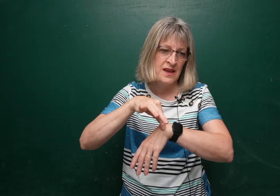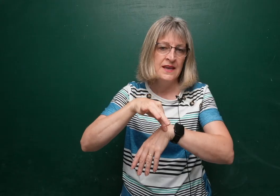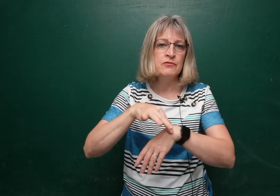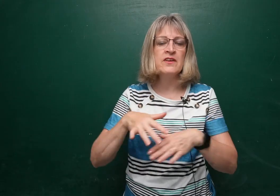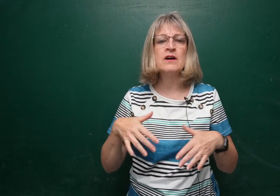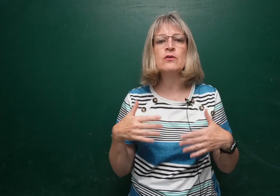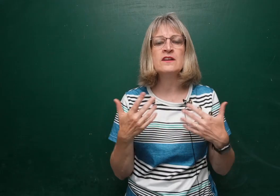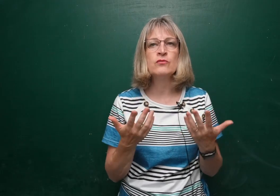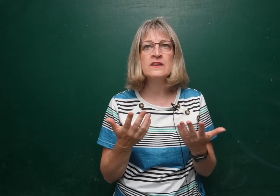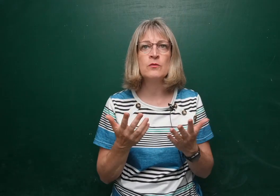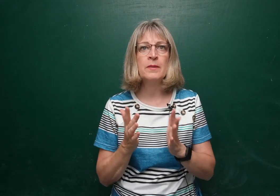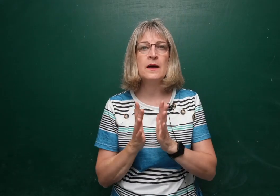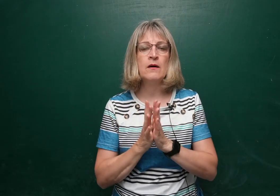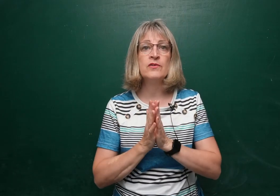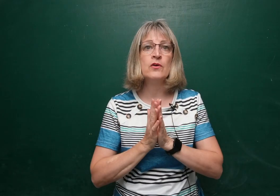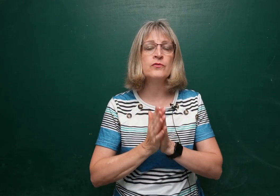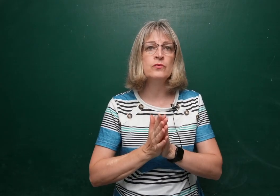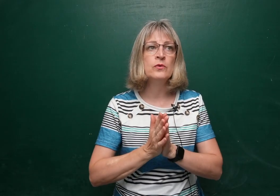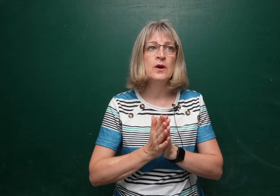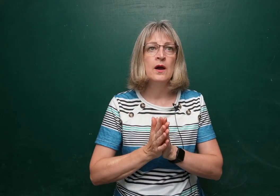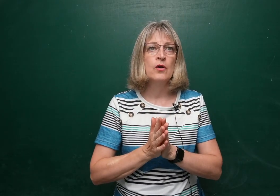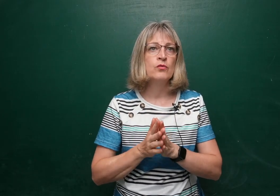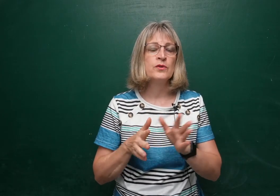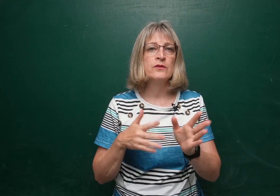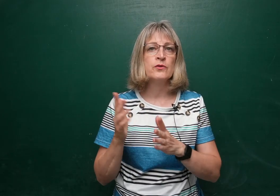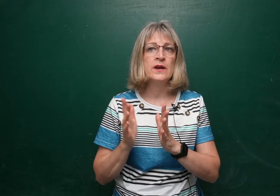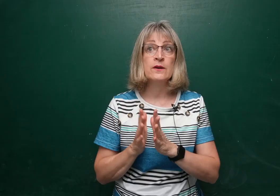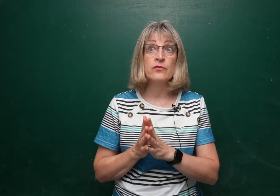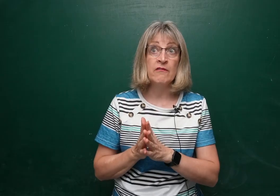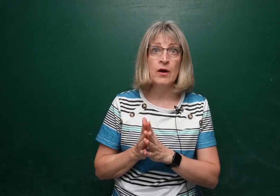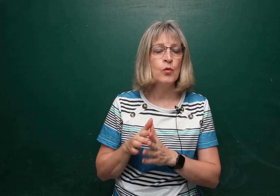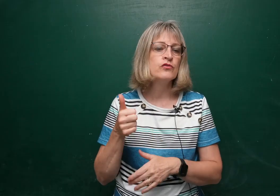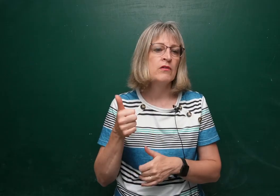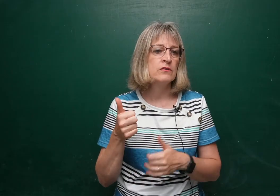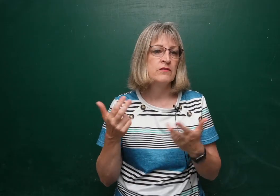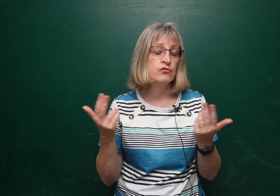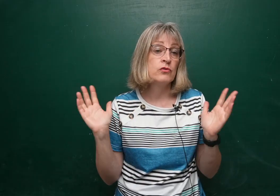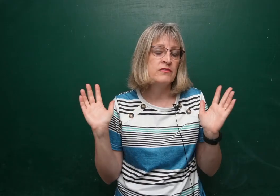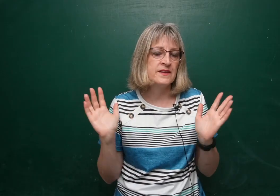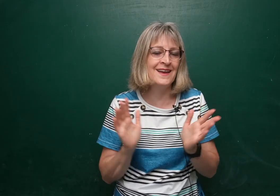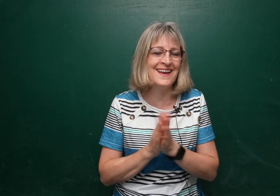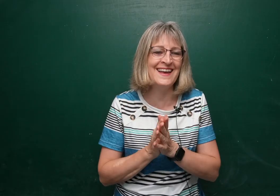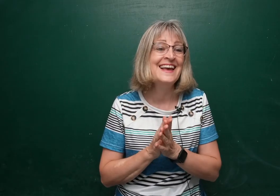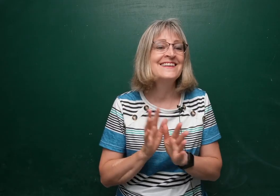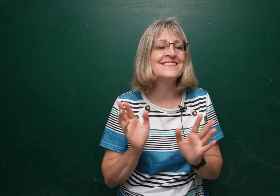Il faut savoir que les sourds, ils sont pas en France, nous. Quand on demande à notre collègue, ça va? Ouais, ça va toujours en fait. C'est